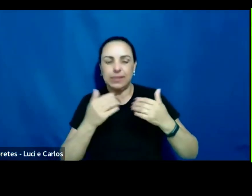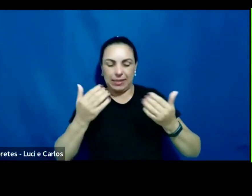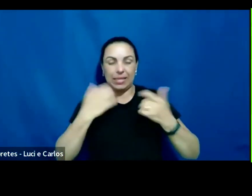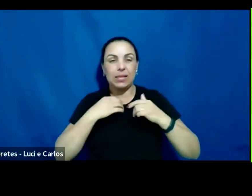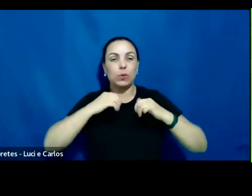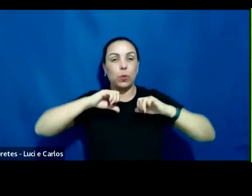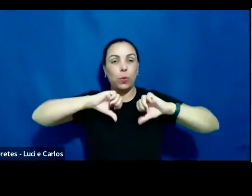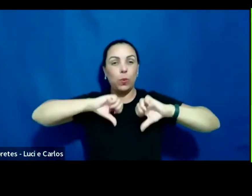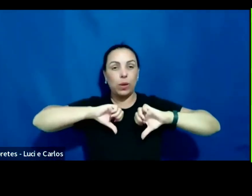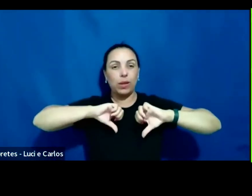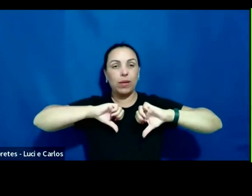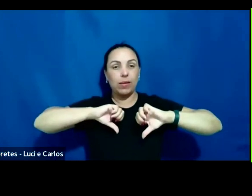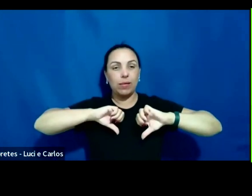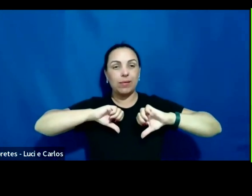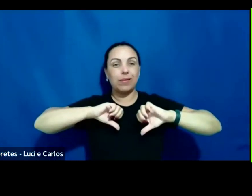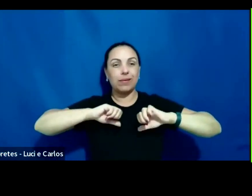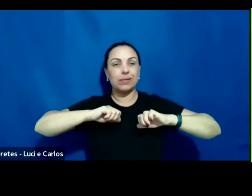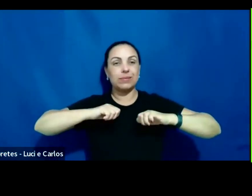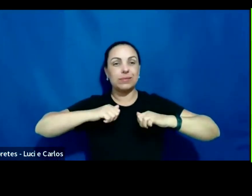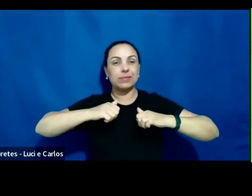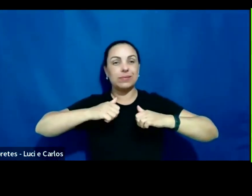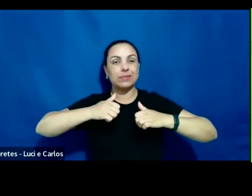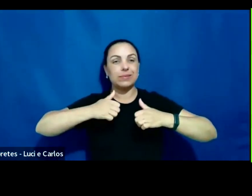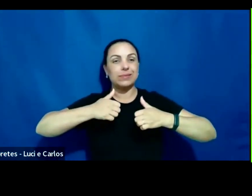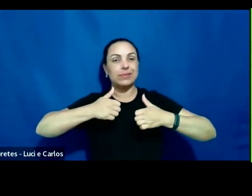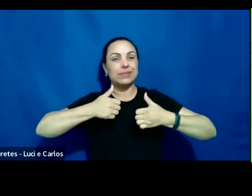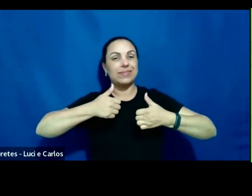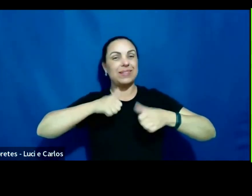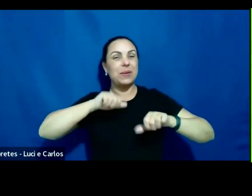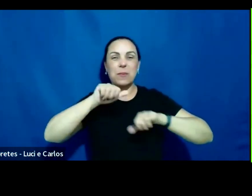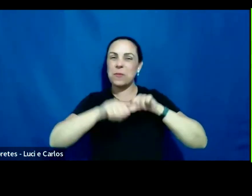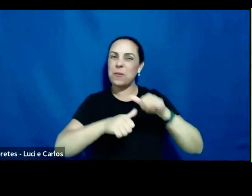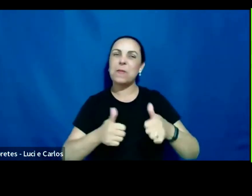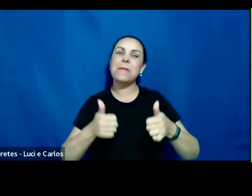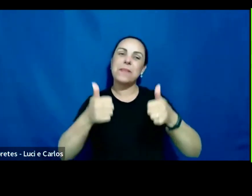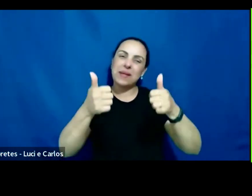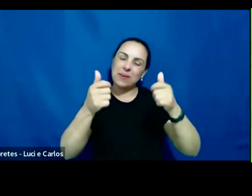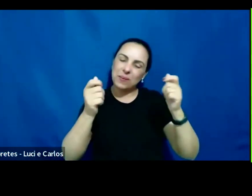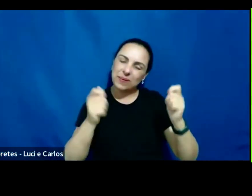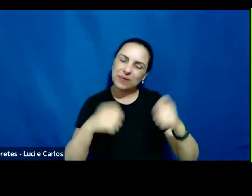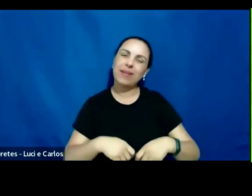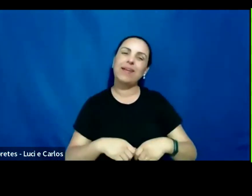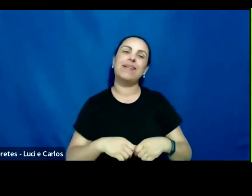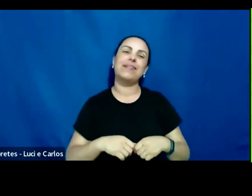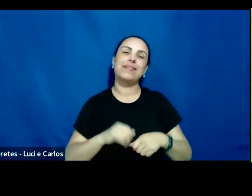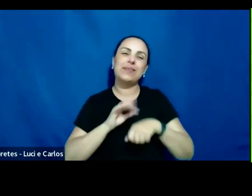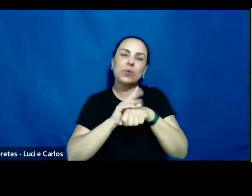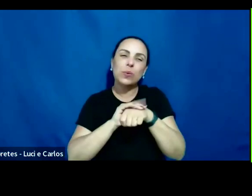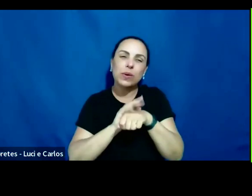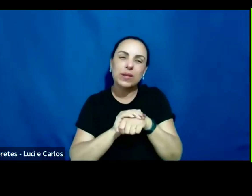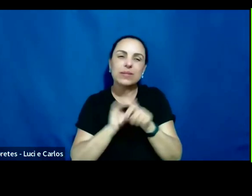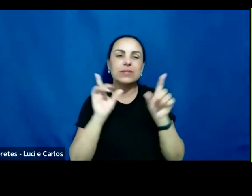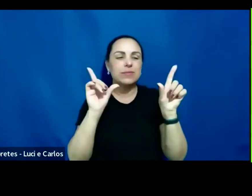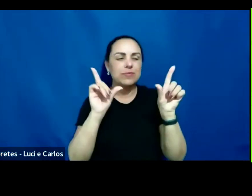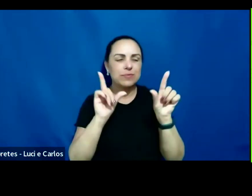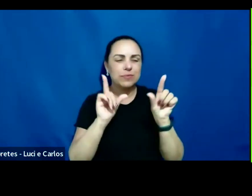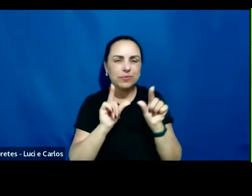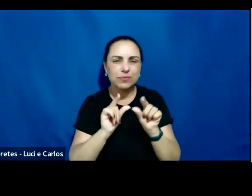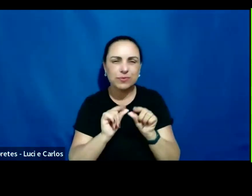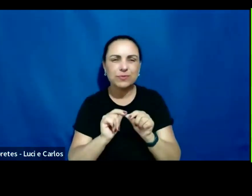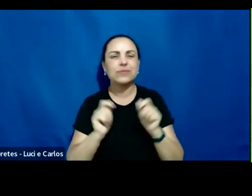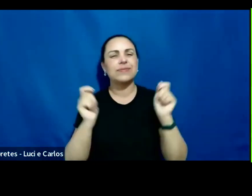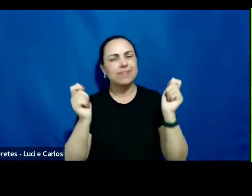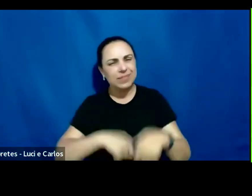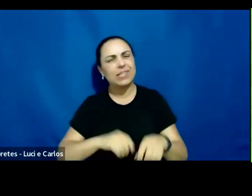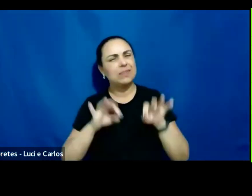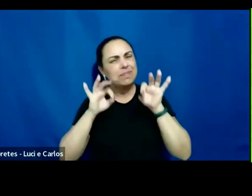e ele vai sofrendo, ele vai sofrendo. Então, ele vai segurando. Mas chega a um ponto que aí ele vem as doenças. Então, olha só, a